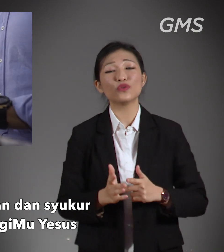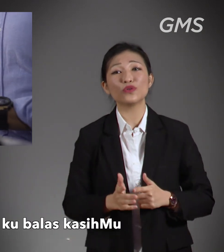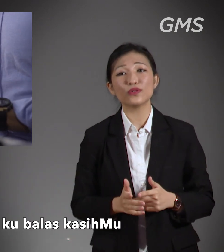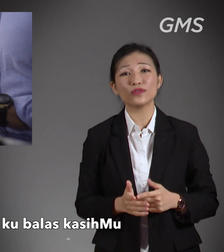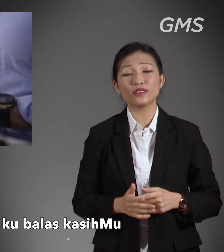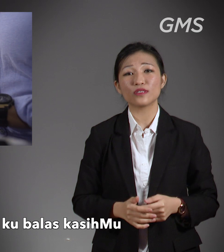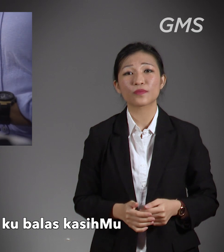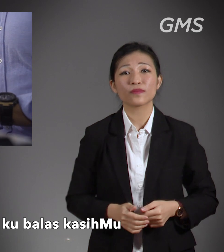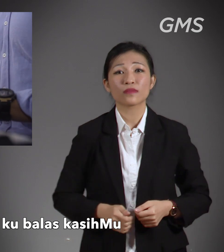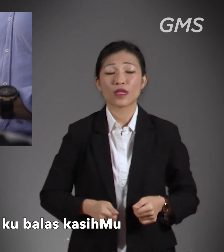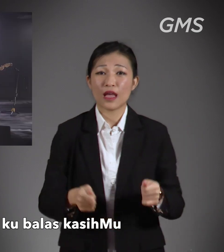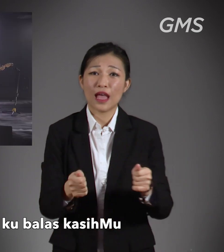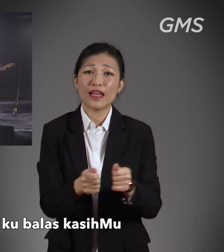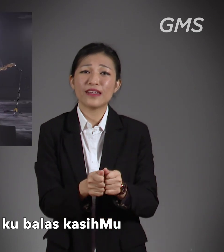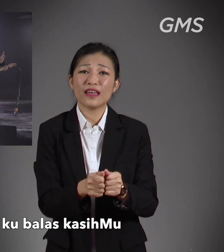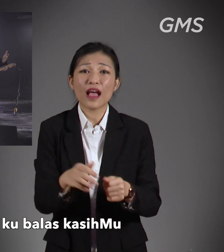Yesus.